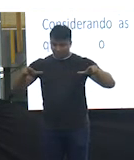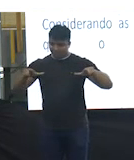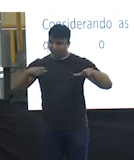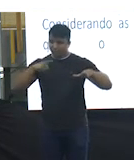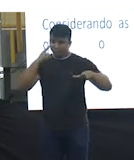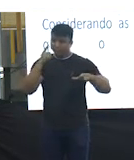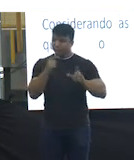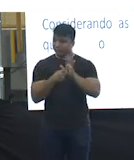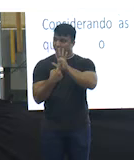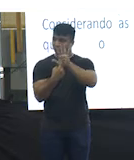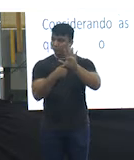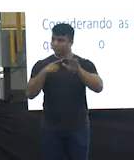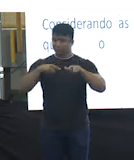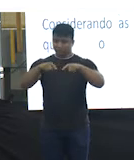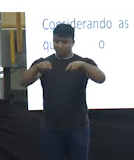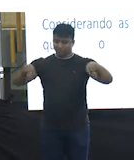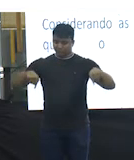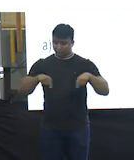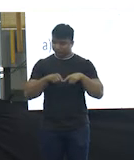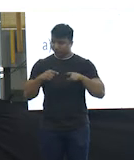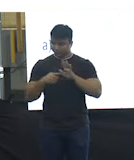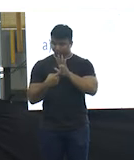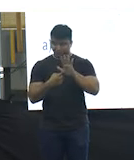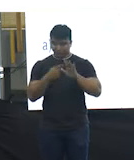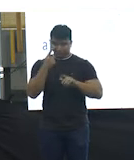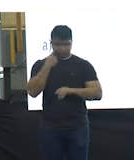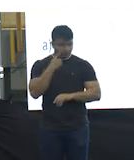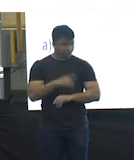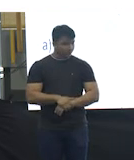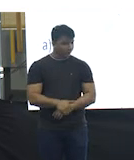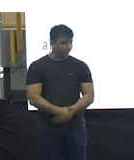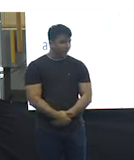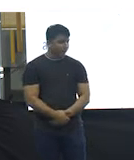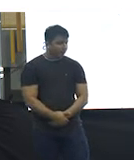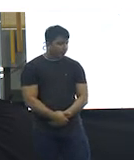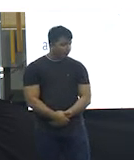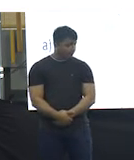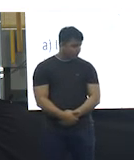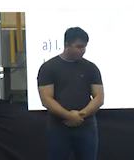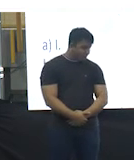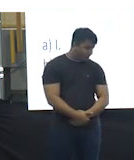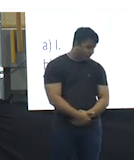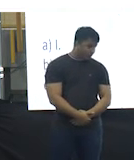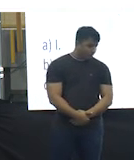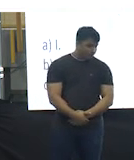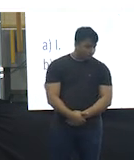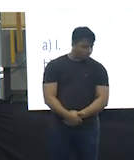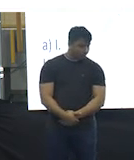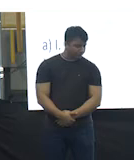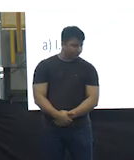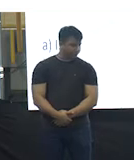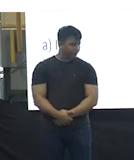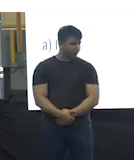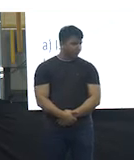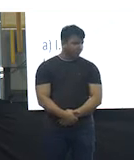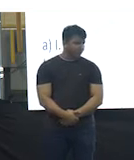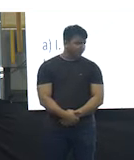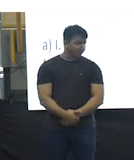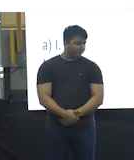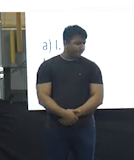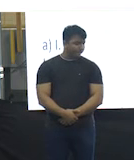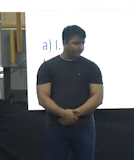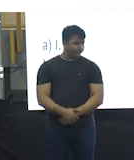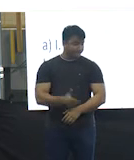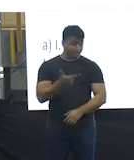estavam destacados os terrenos ainda não vendidos. Olha aí, presta atenção, olha para cá. Lembra, 200